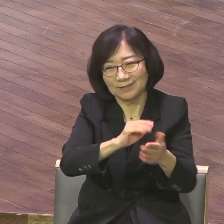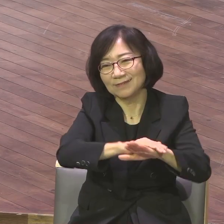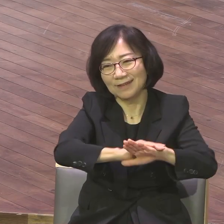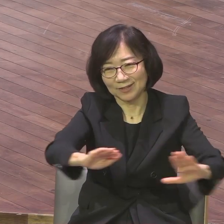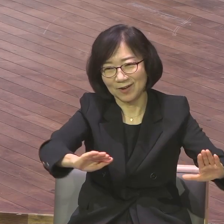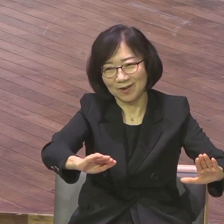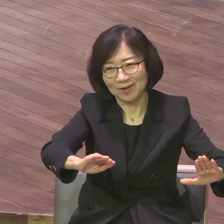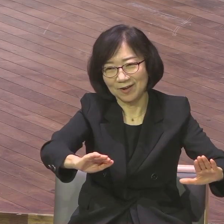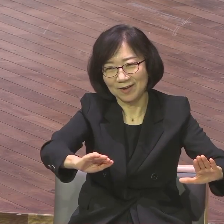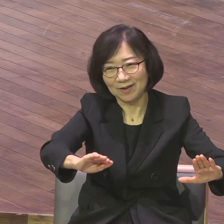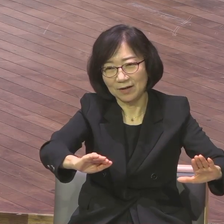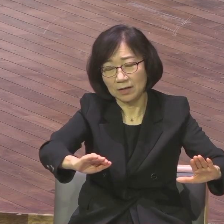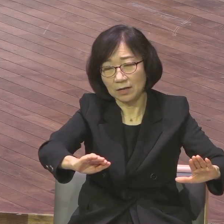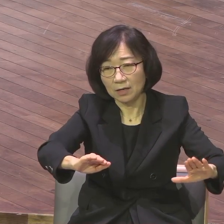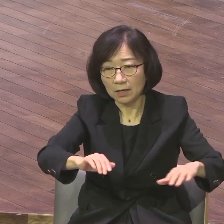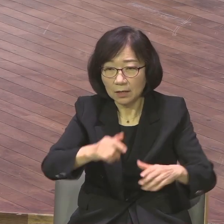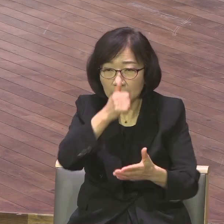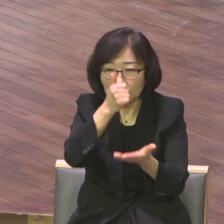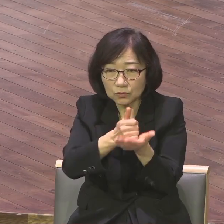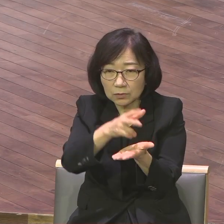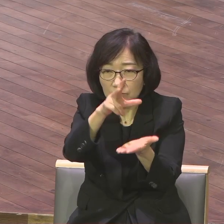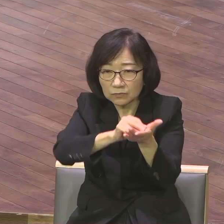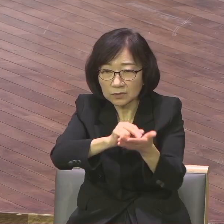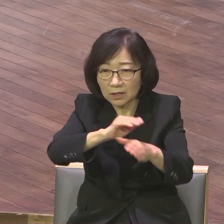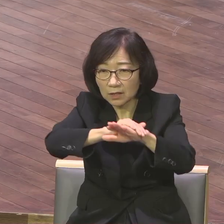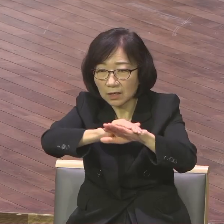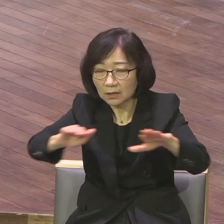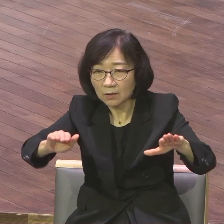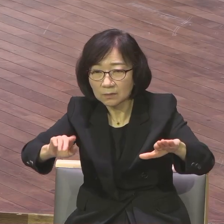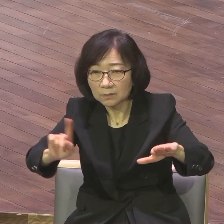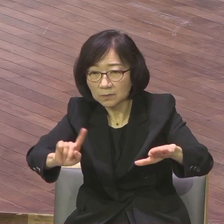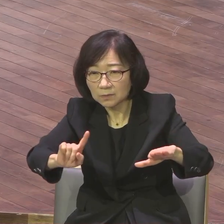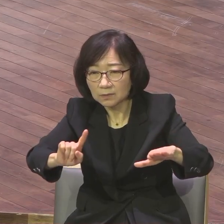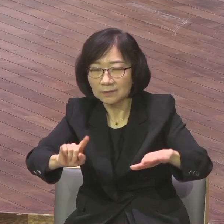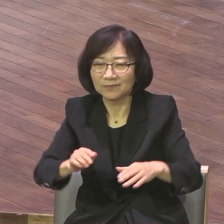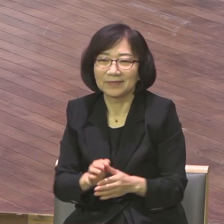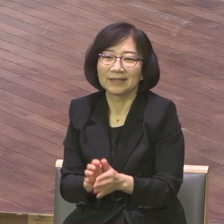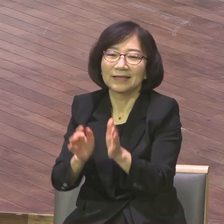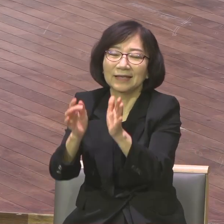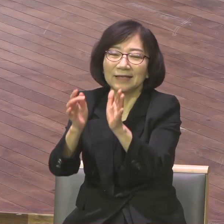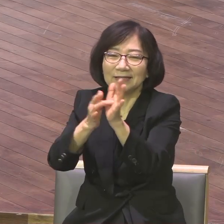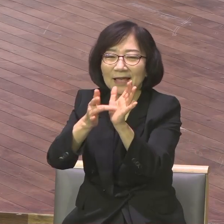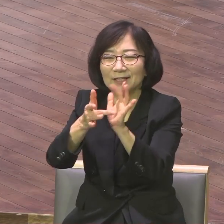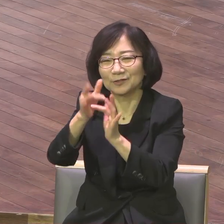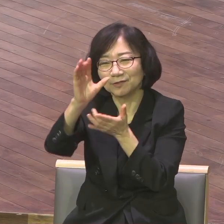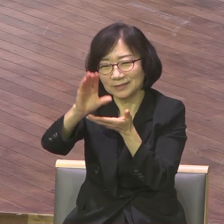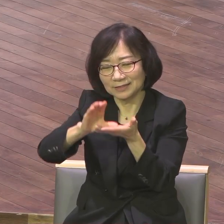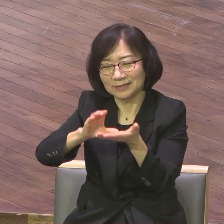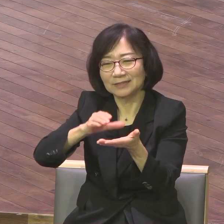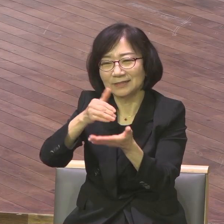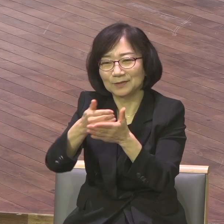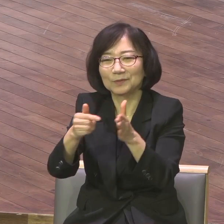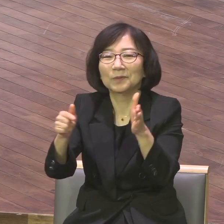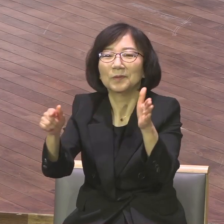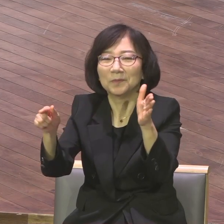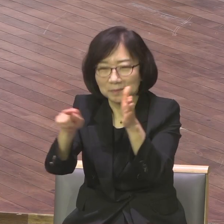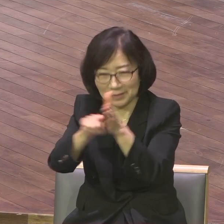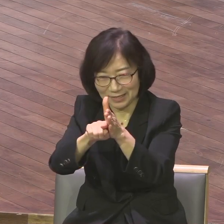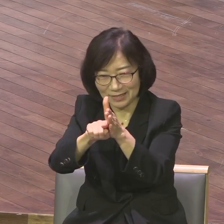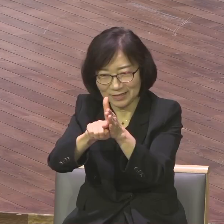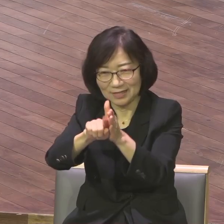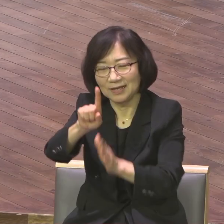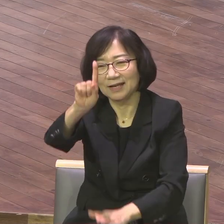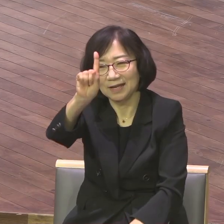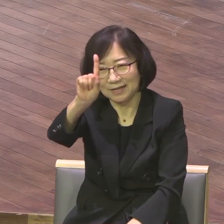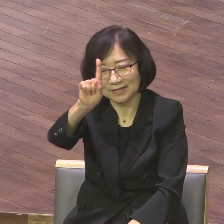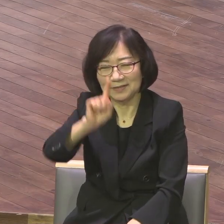그 길이 뭐냐? 그 길이 오직 한 길입니다. 예수 그리스도를 믿는 것이다.